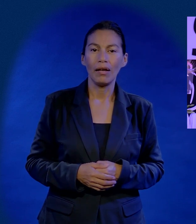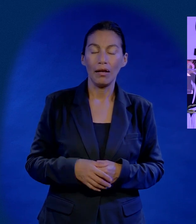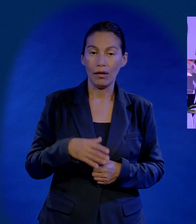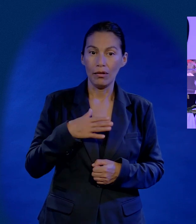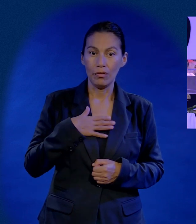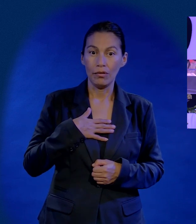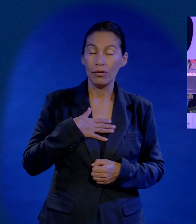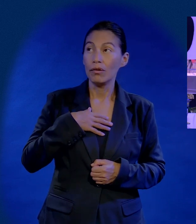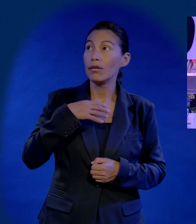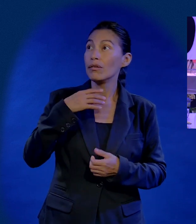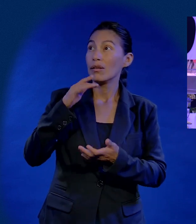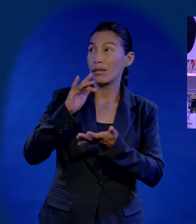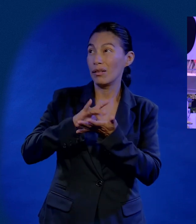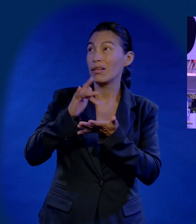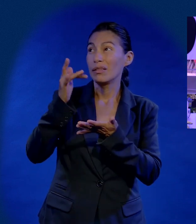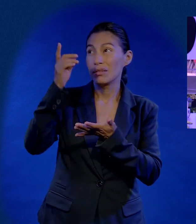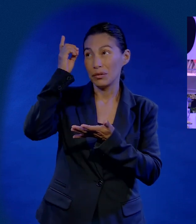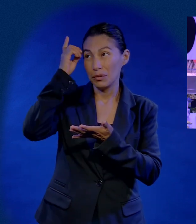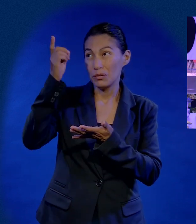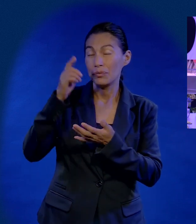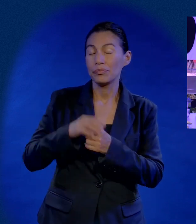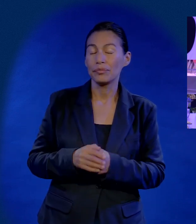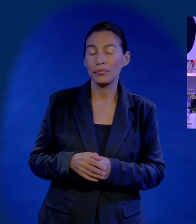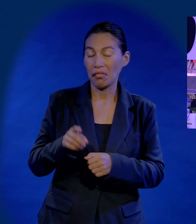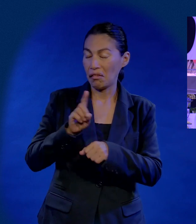por quien yo agradezco a Dios todos los días,